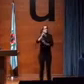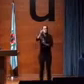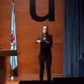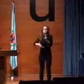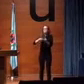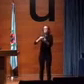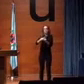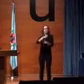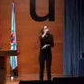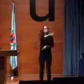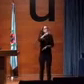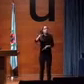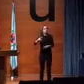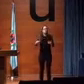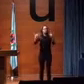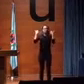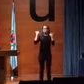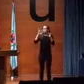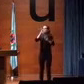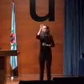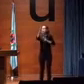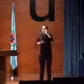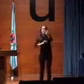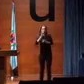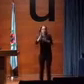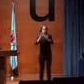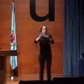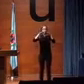organización de este congreso y destacar